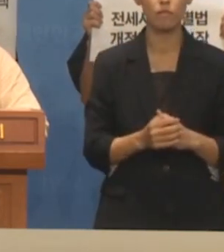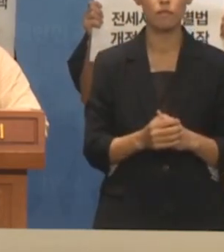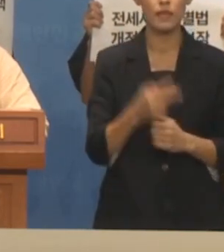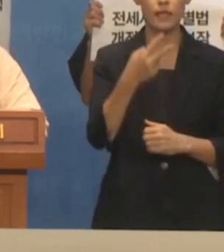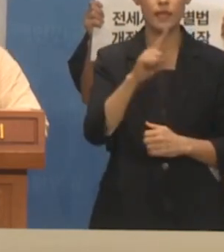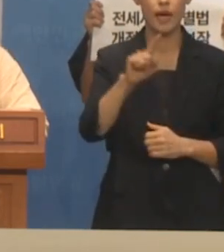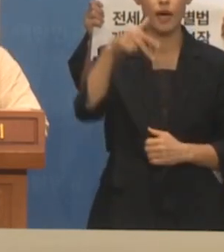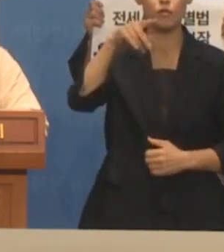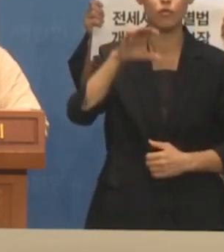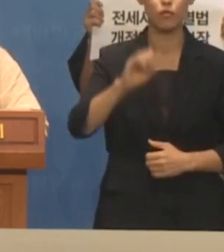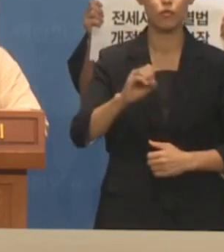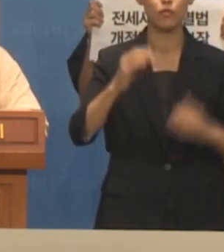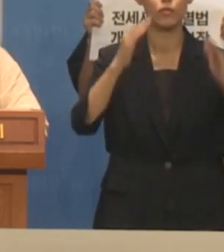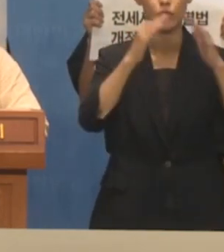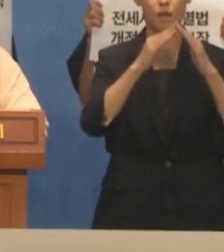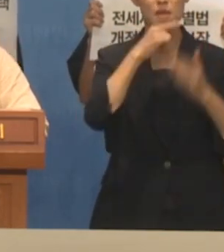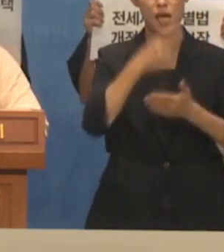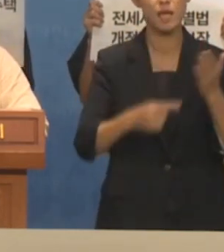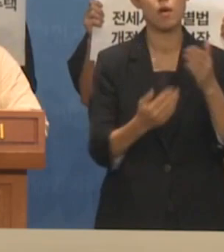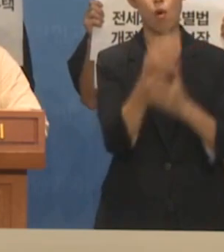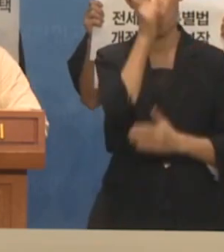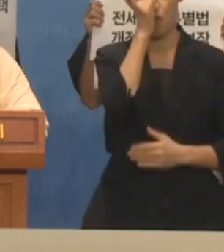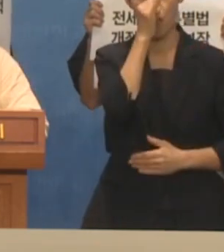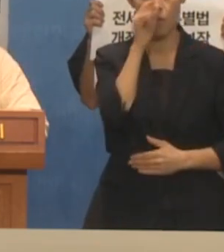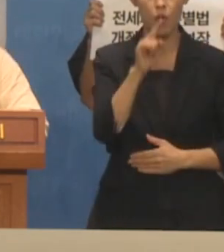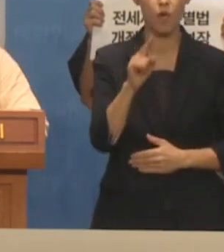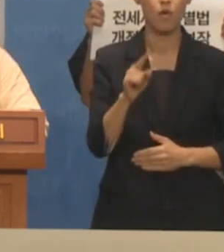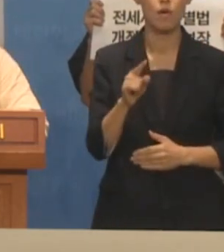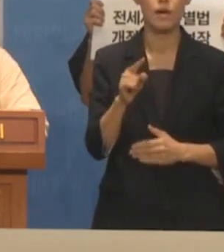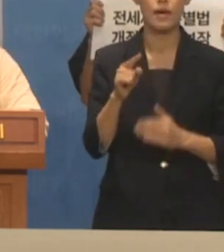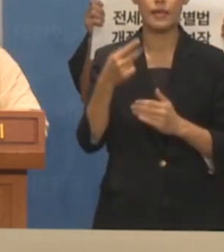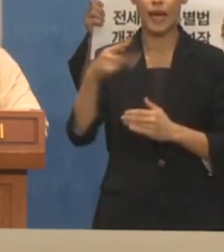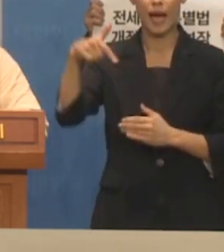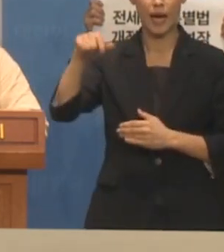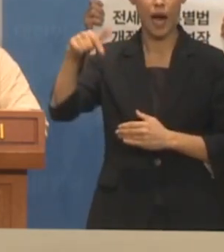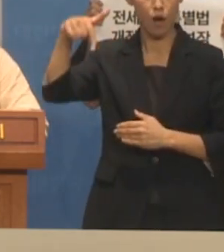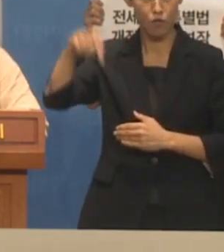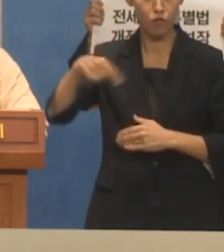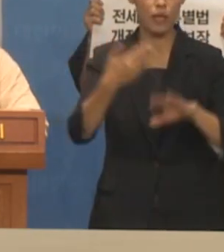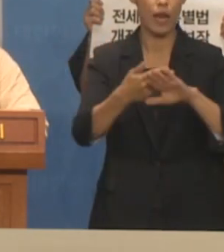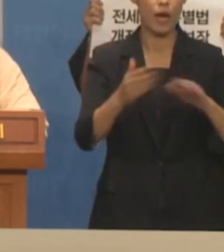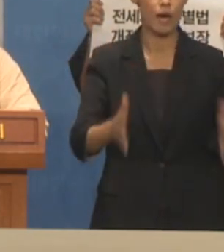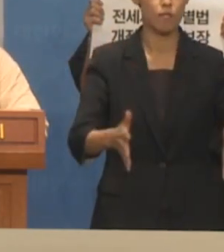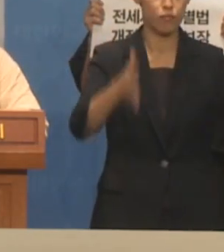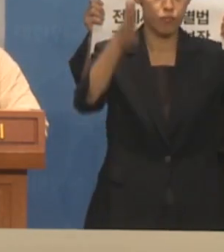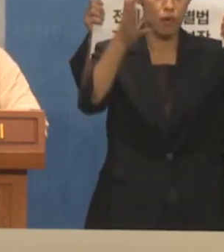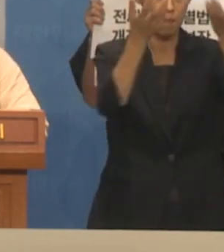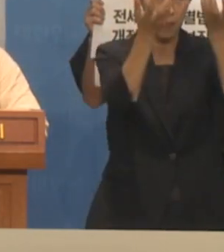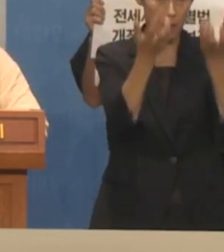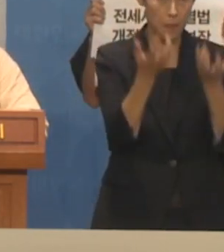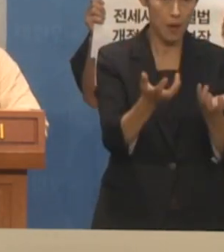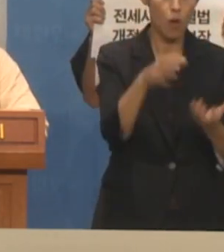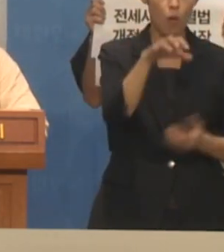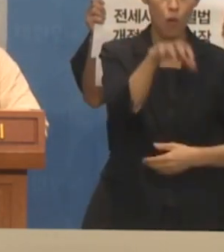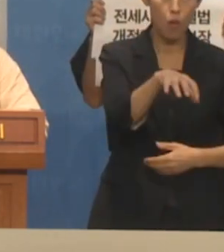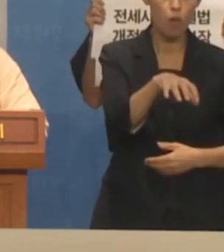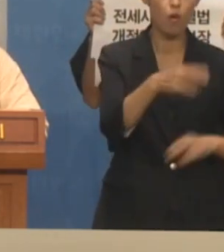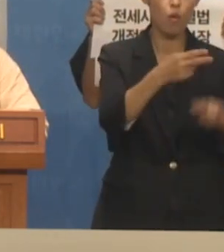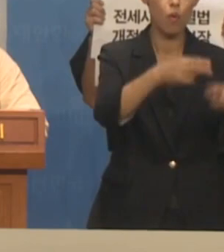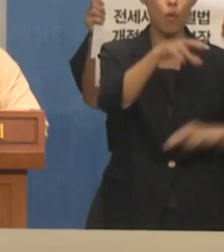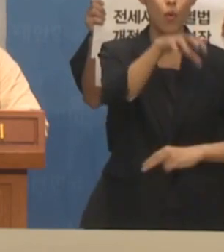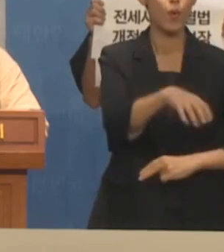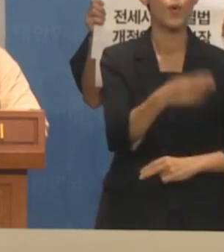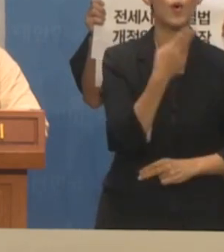발생한 것으로 확인됩니다. 다중주택은 다가구 주택과 달리 가구수 제한이었고 치사시설이 설치되지 않는